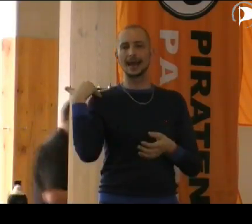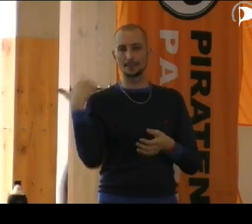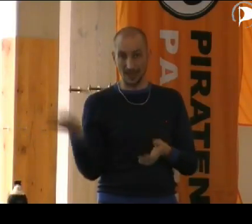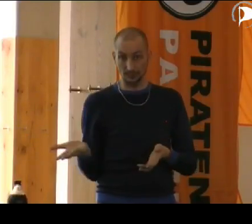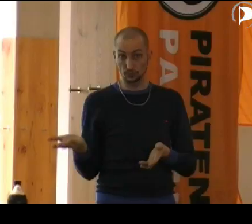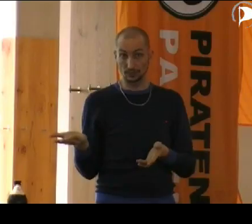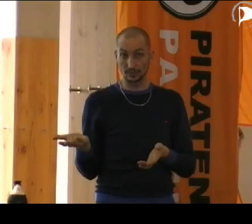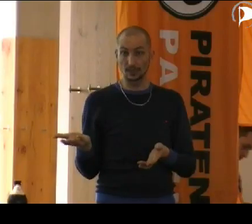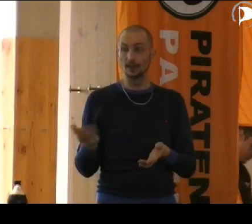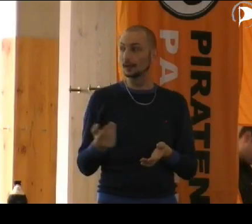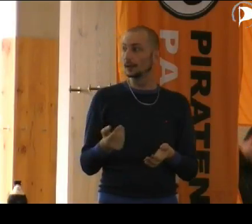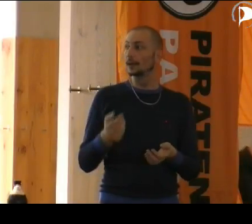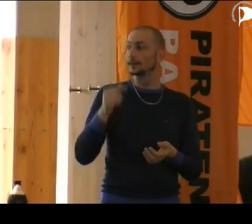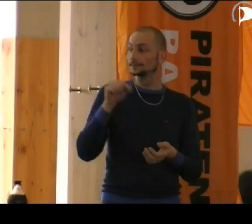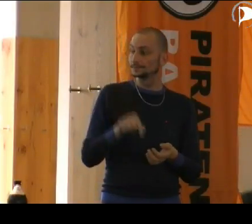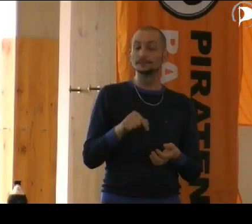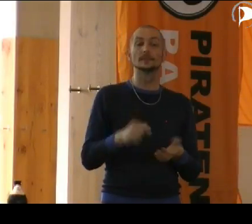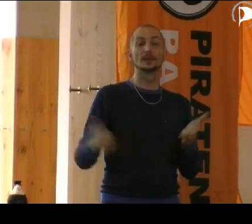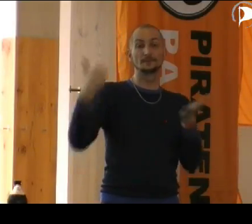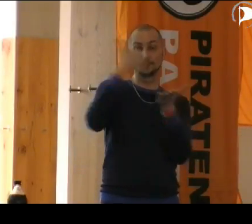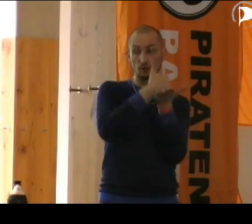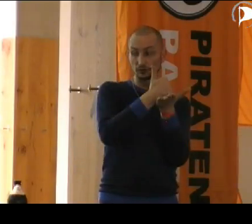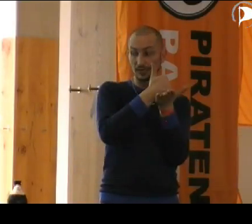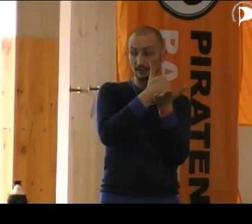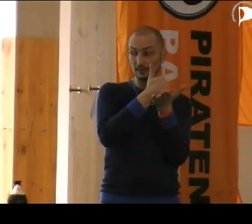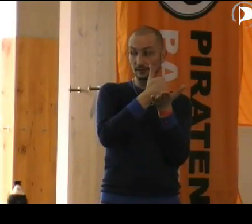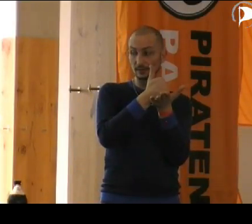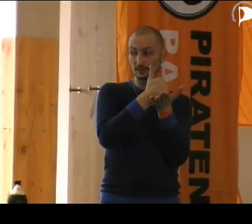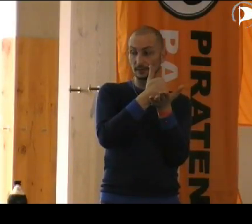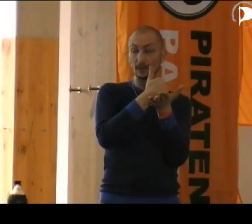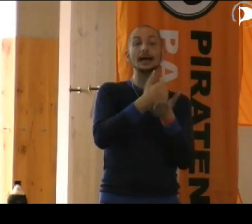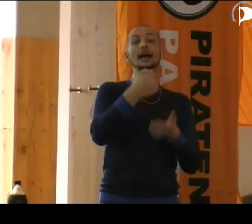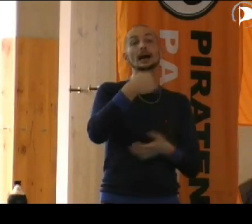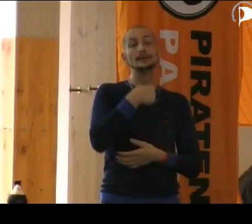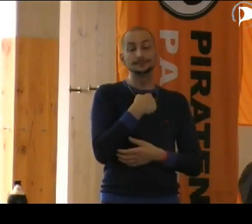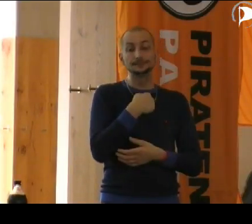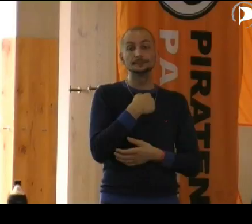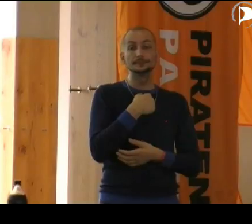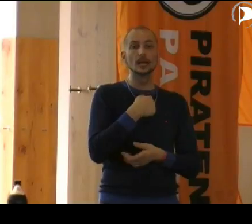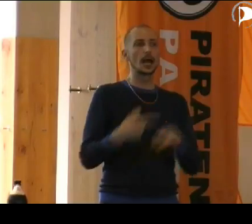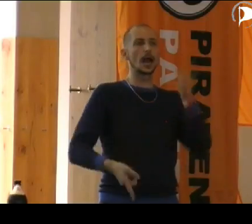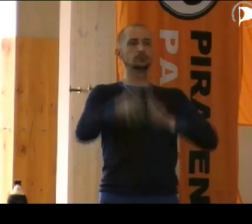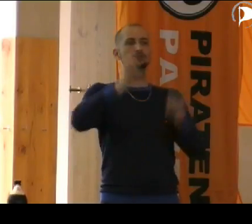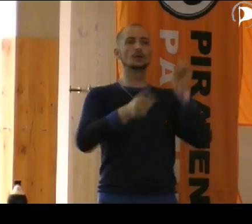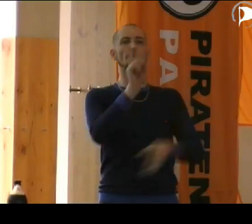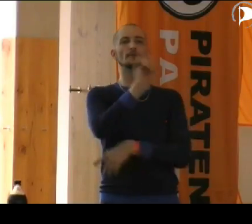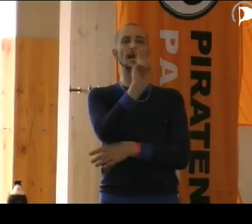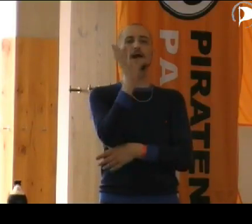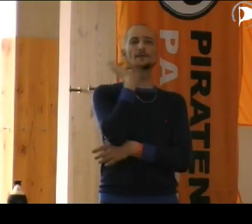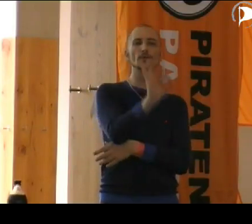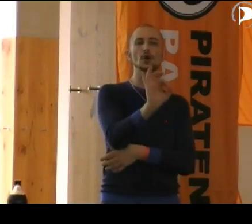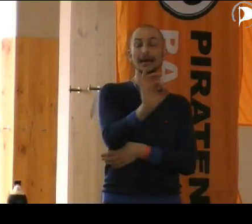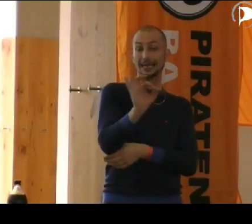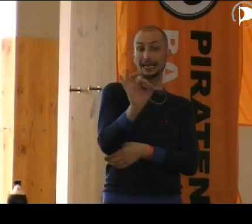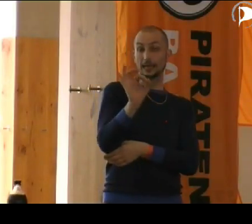des vorstands ich würde das gerne abstimmen wer ist dafür dass der